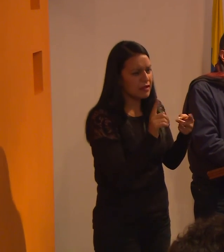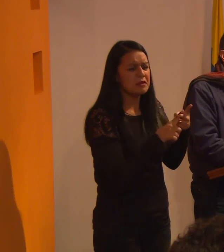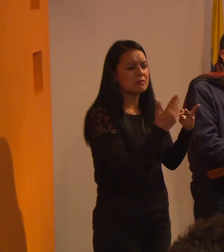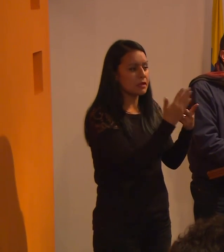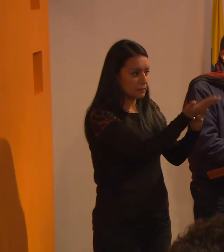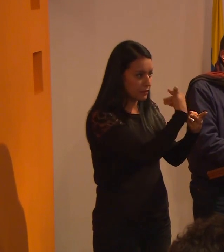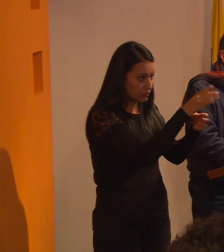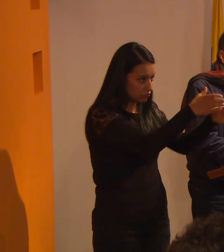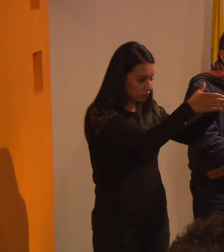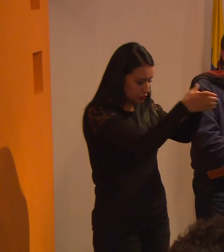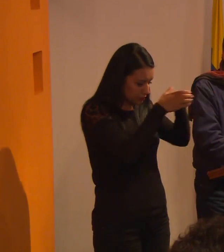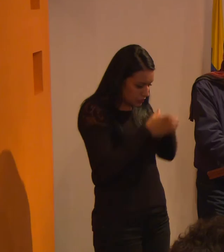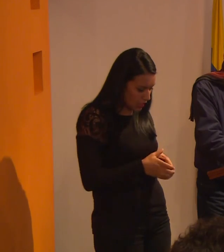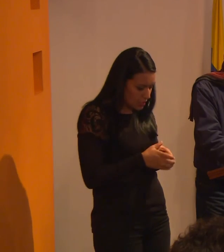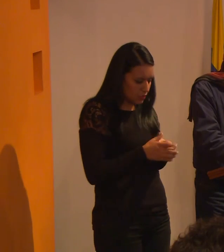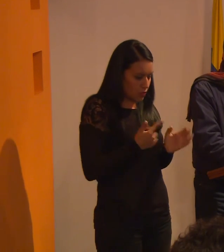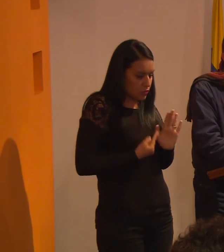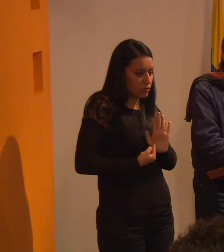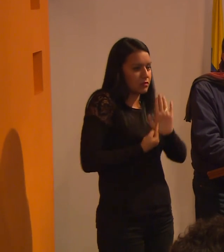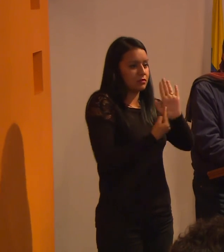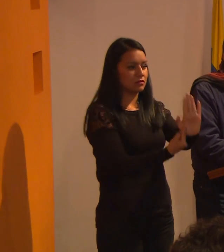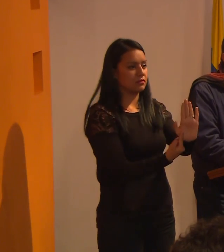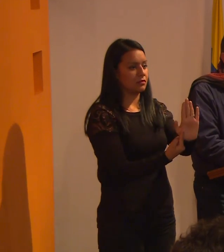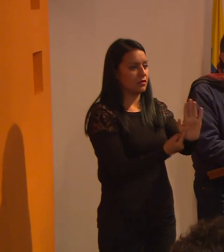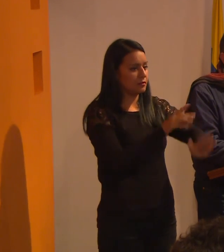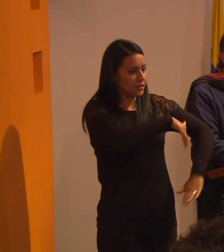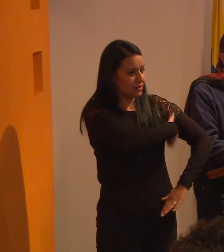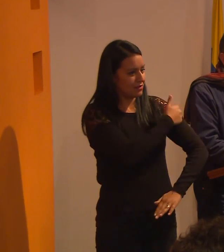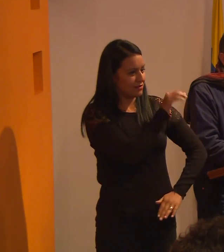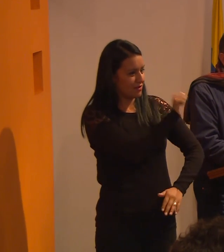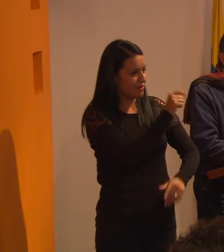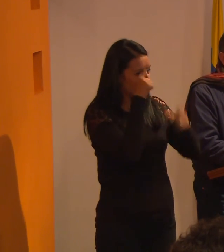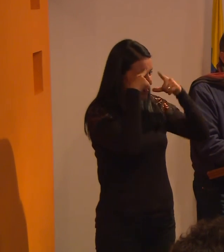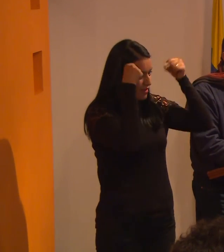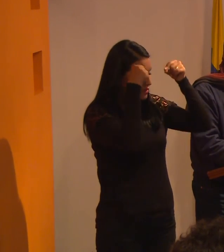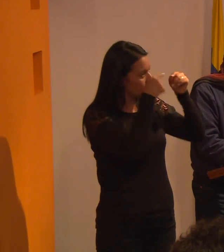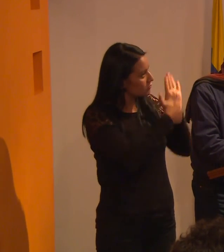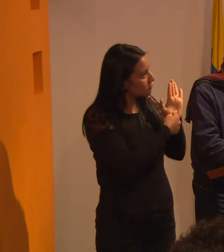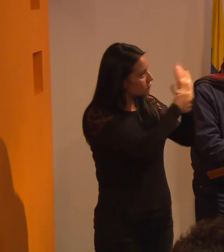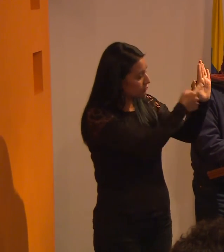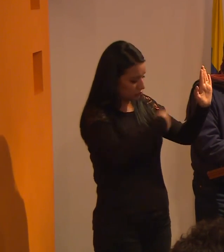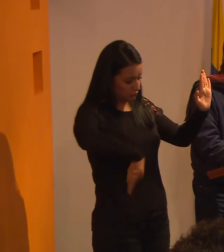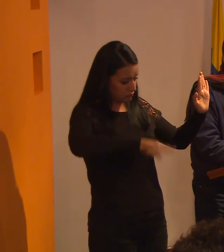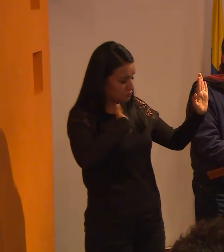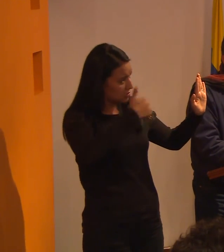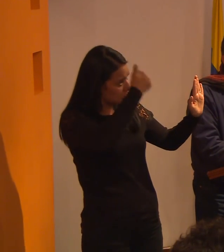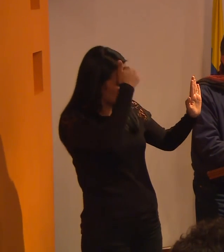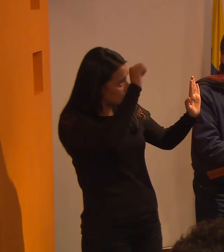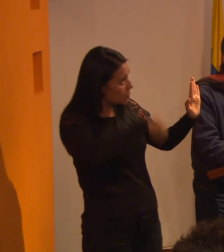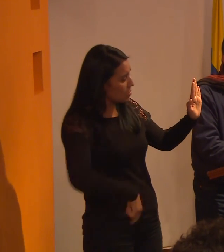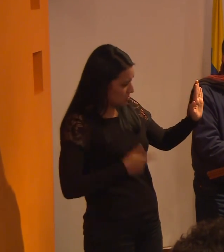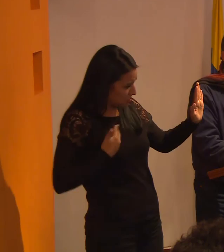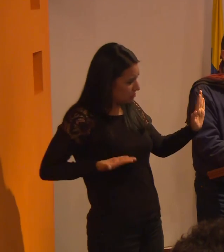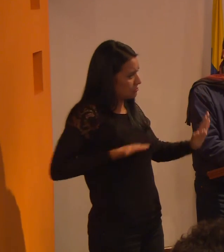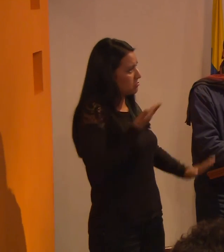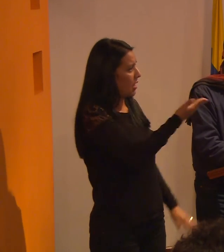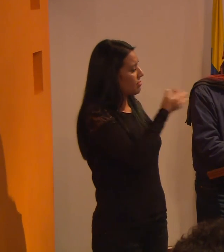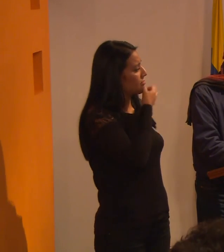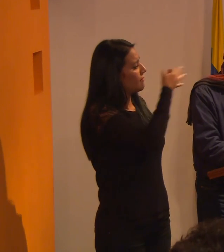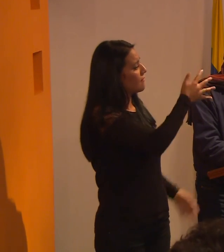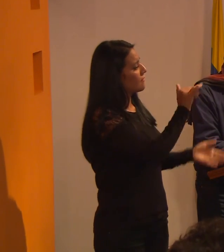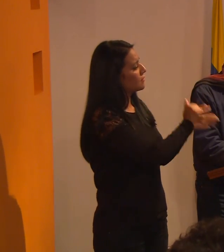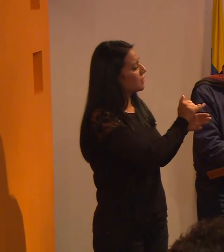qué? Para mostrarle a la ministra que los maestros sí tenemos algo que decir sobre